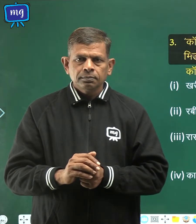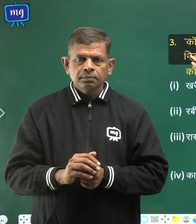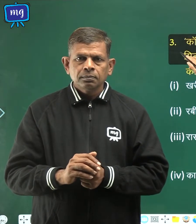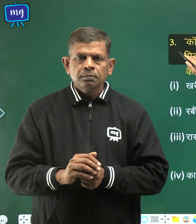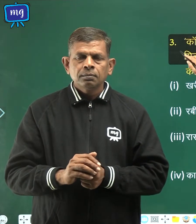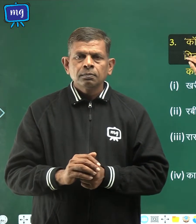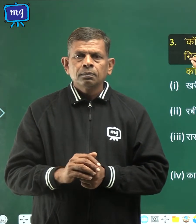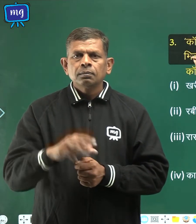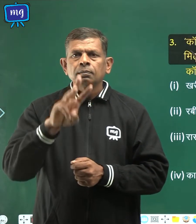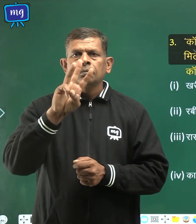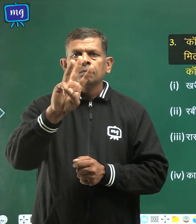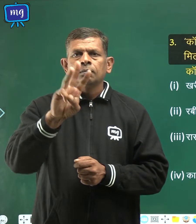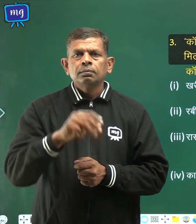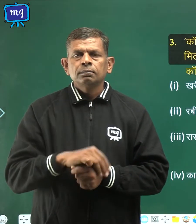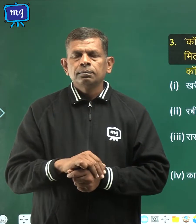नंबर 3,